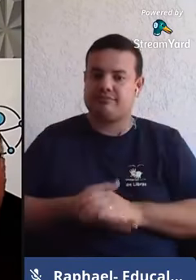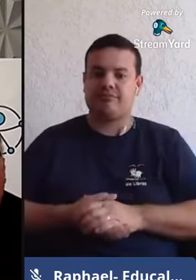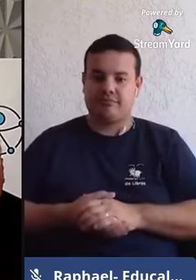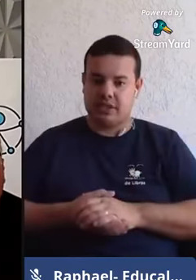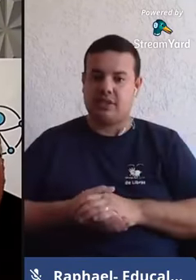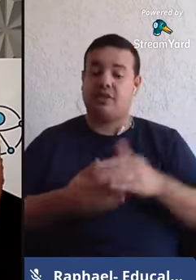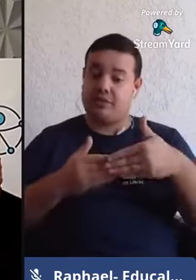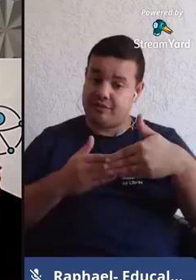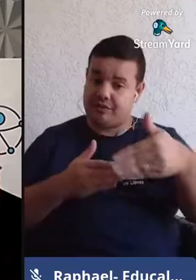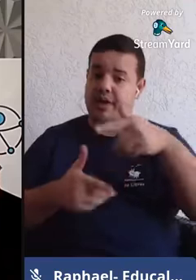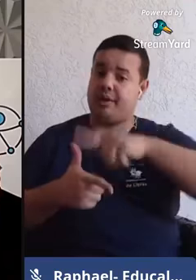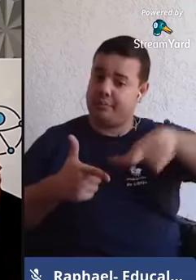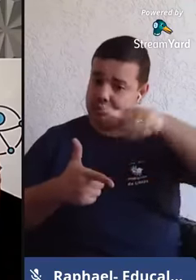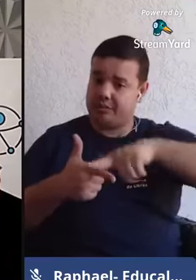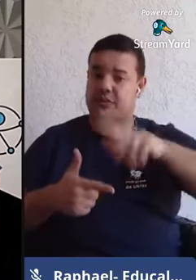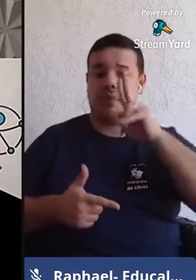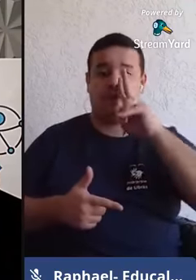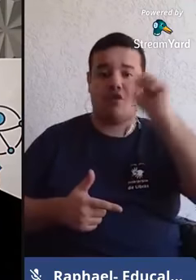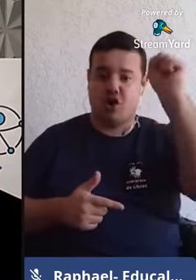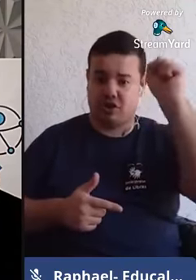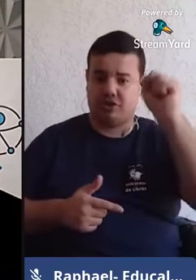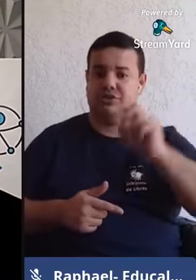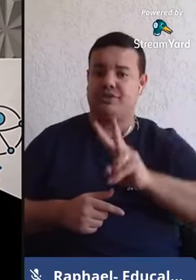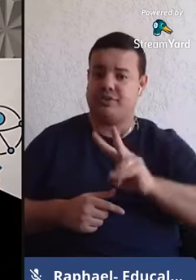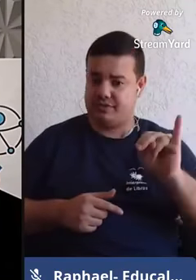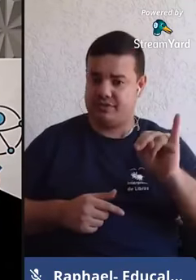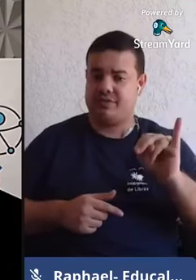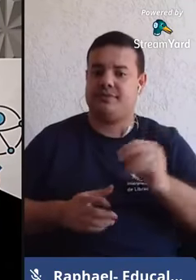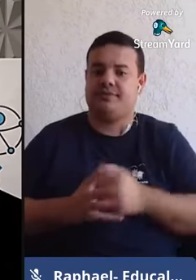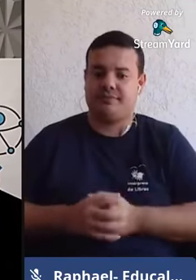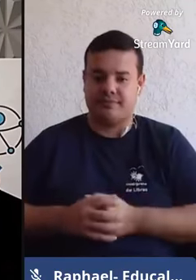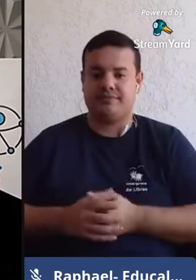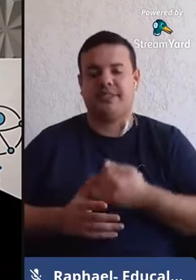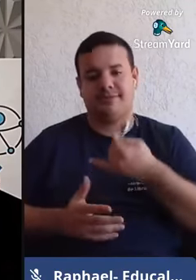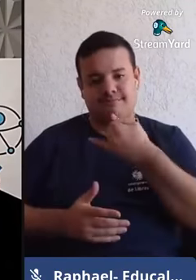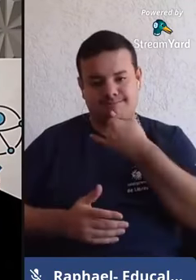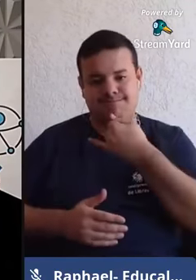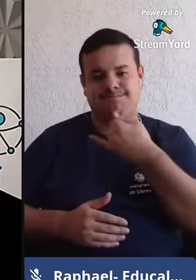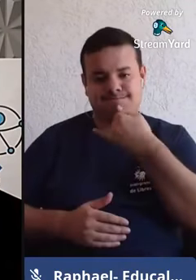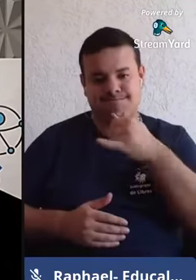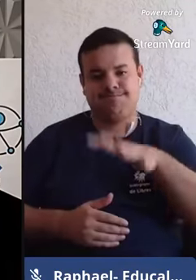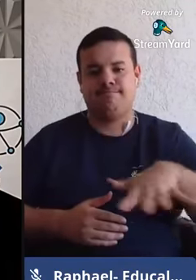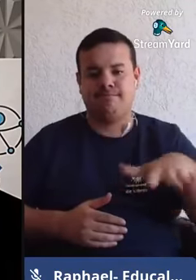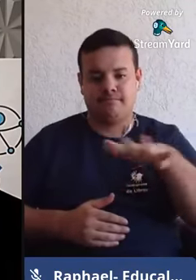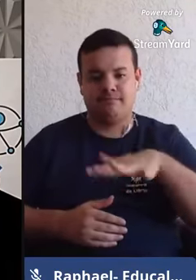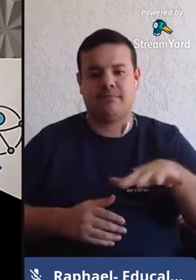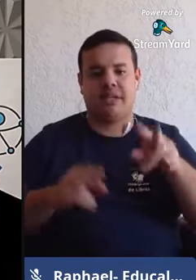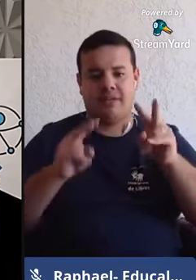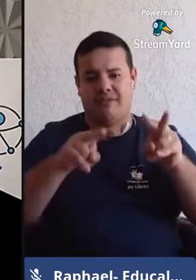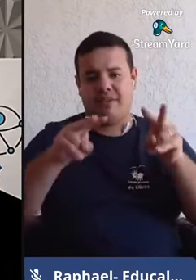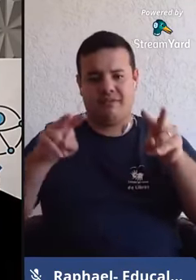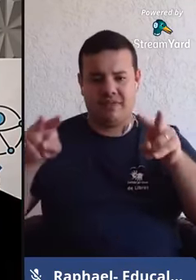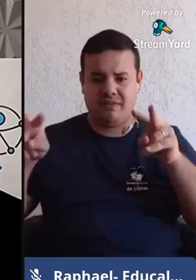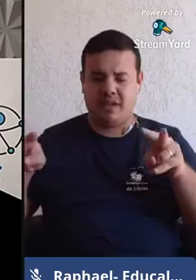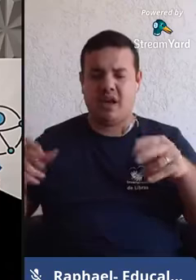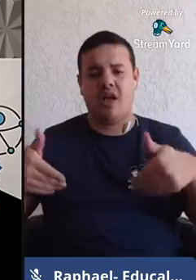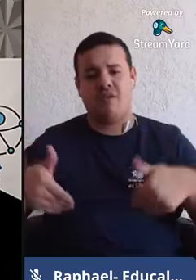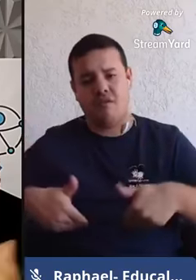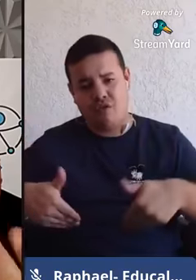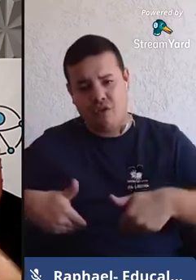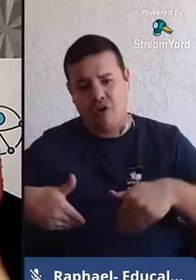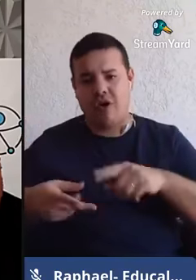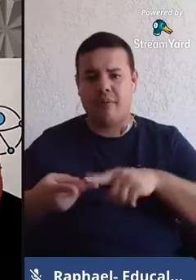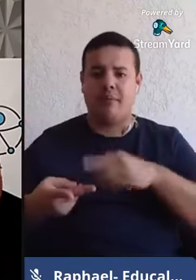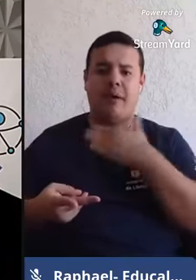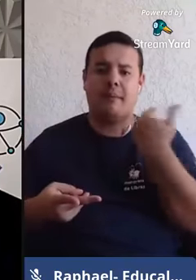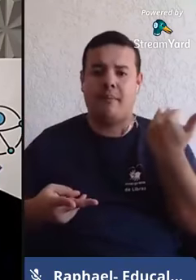trazendo consequências graves aí. Bom, muito triste nossa situação, né? Entre a fome ou a morte, né?